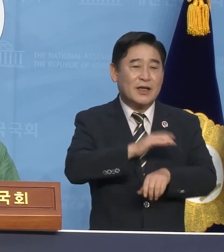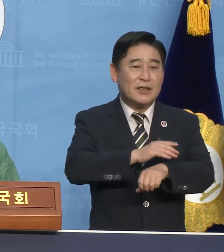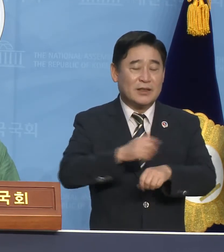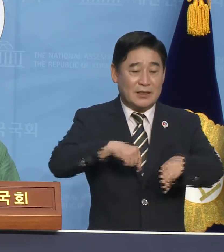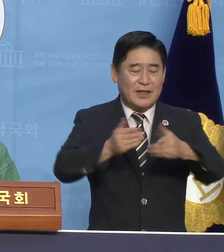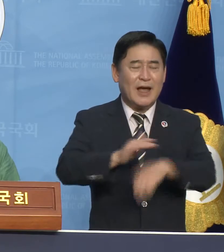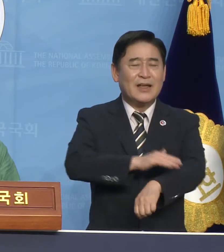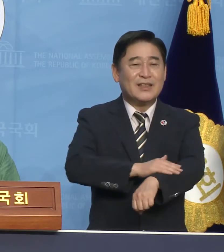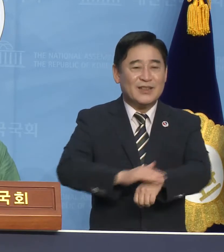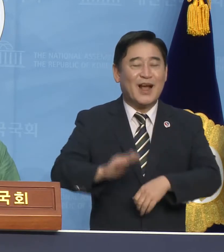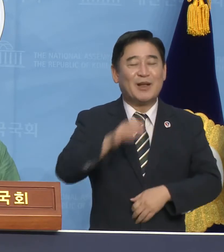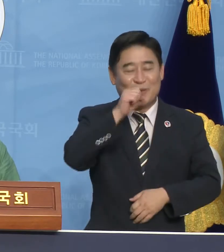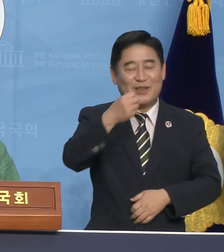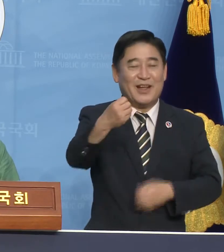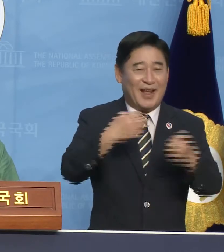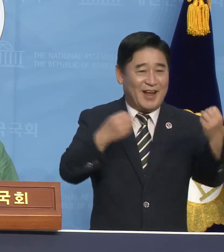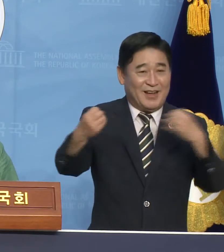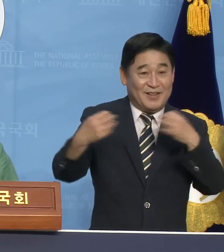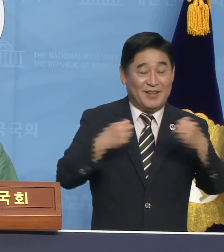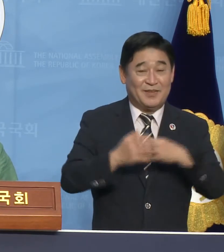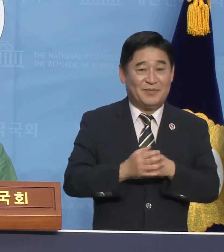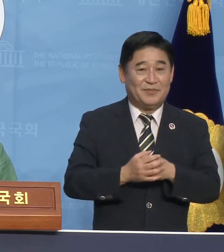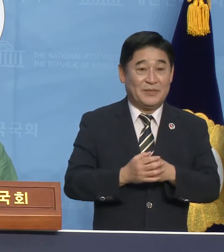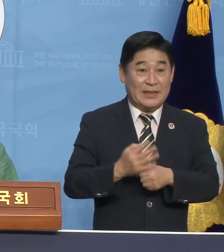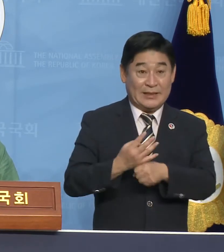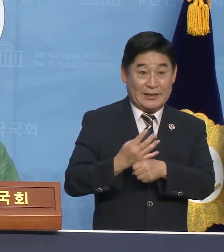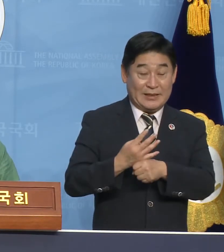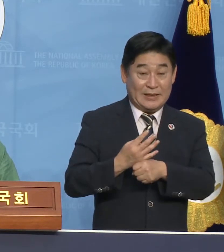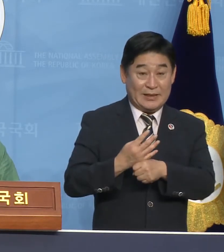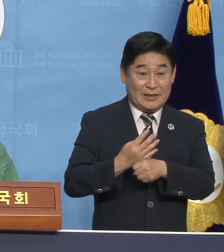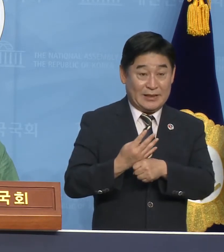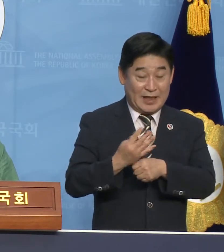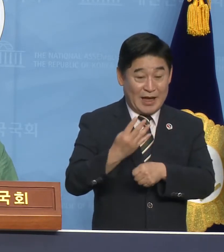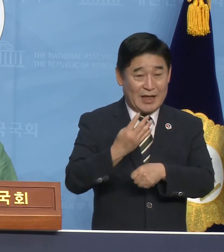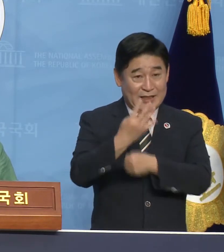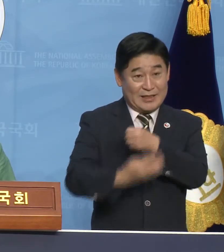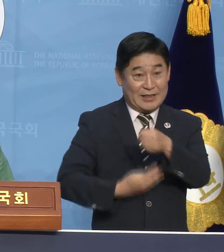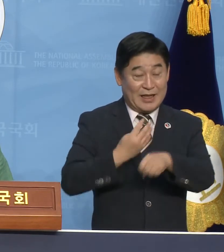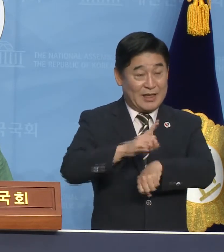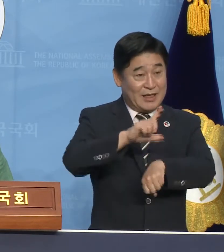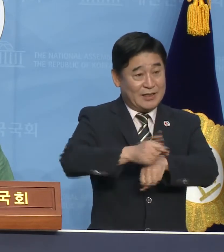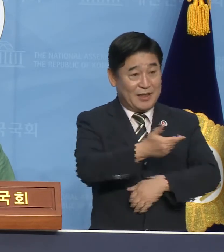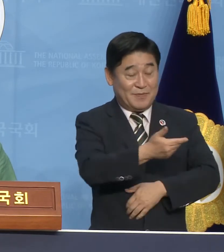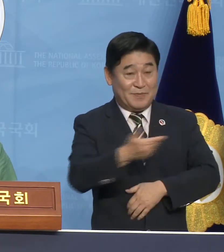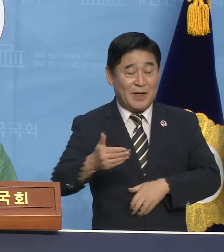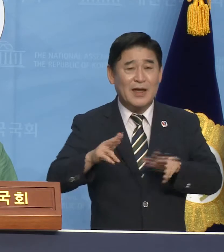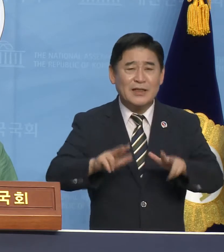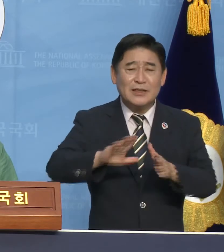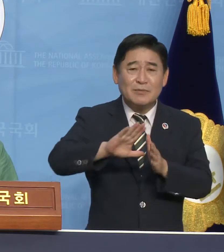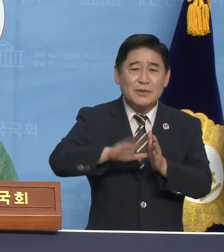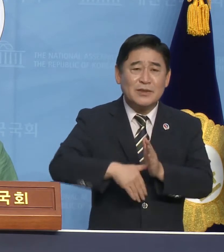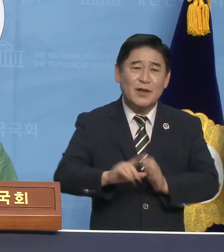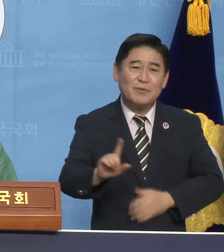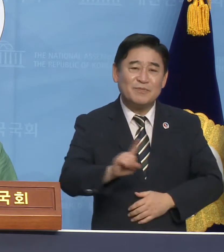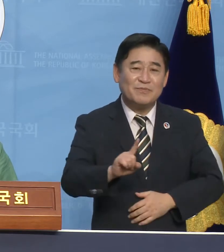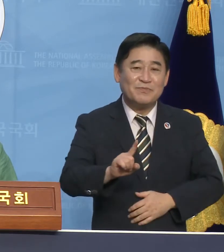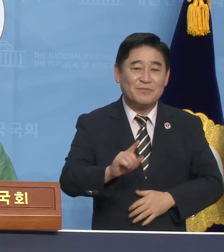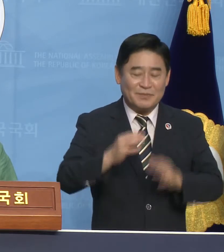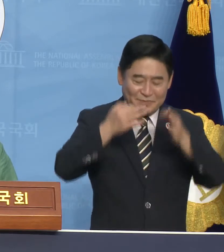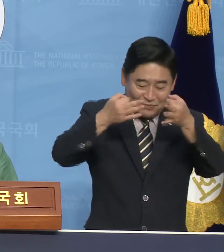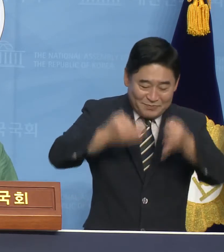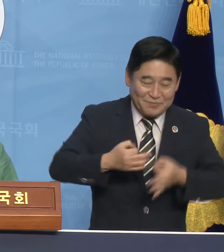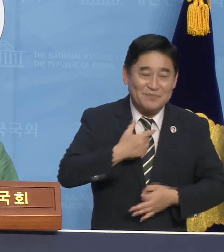좋겠다는 이야기들을 남겨주셨습니다. 그로부터 4년이 흘렀습니다. 지금 우리는 어떠한 시대에 살고 있는지 다시 한번